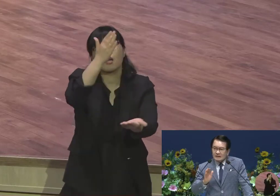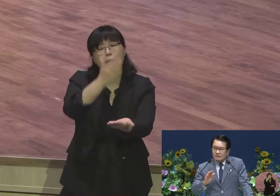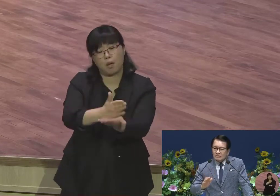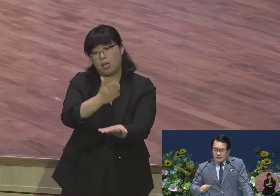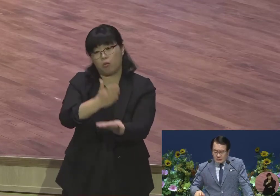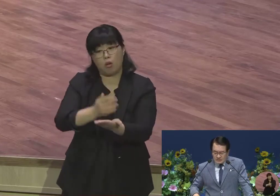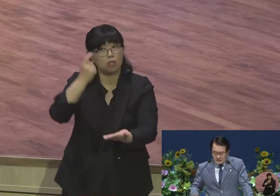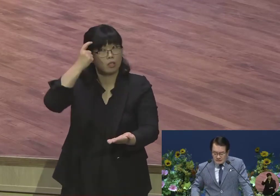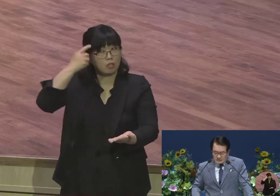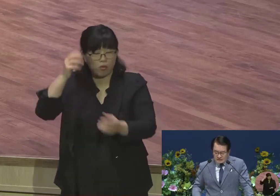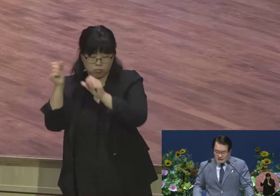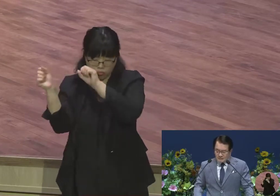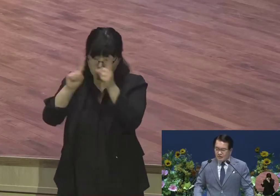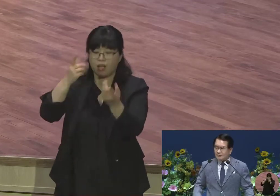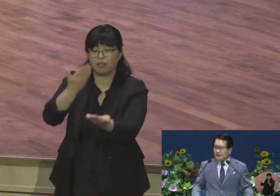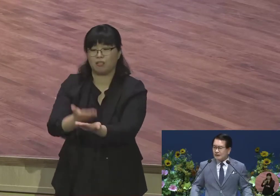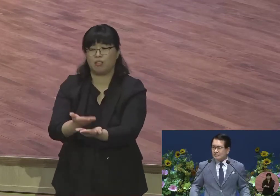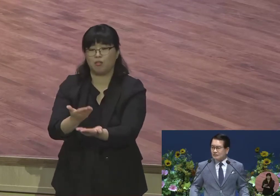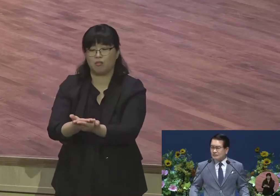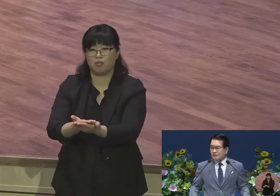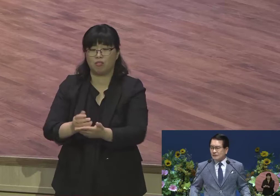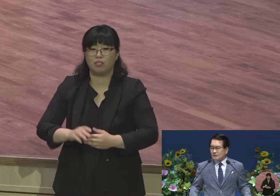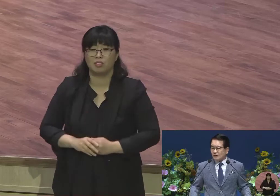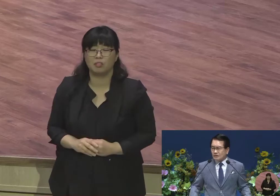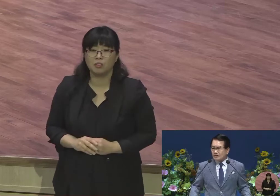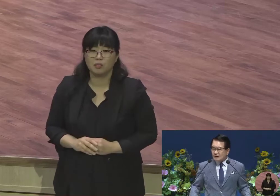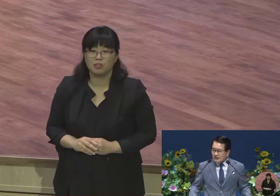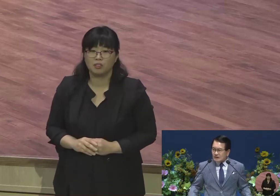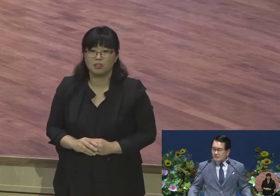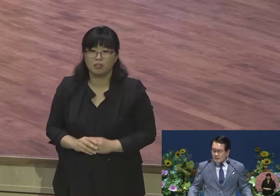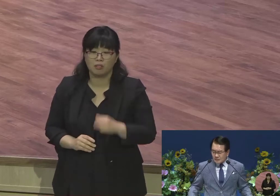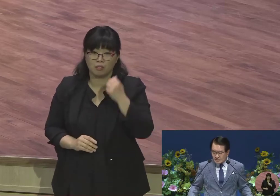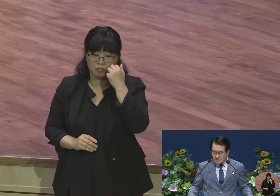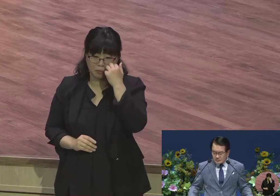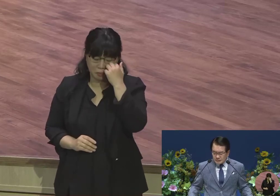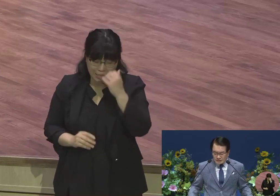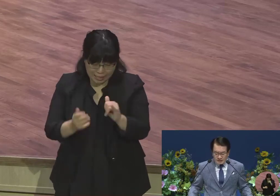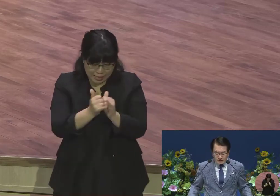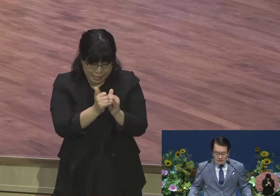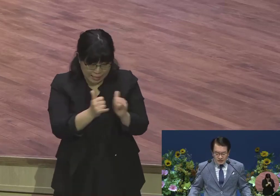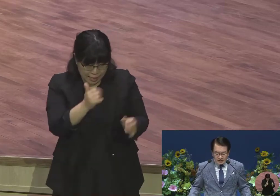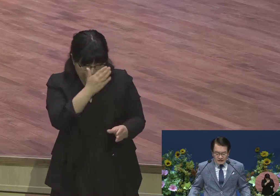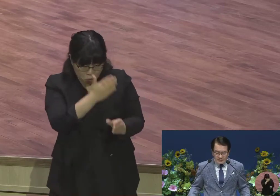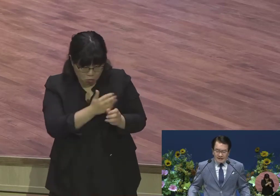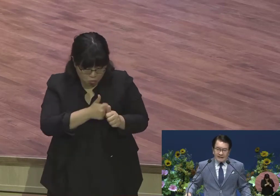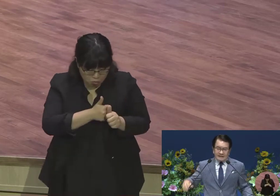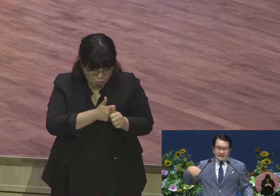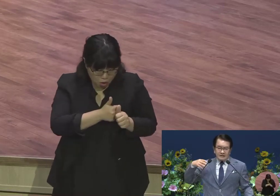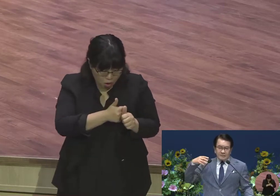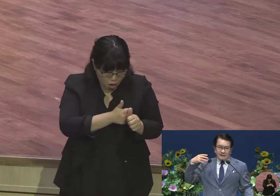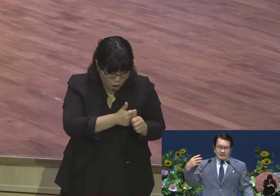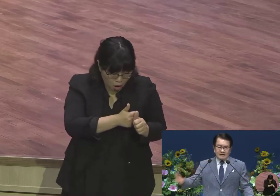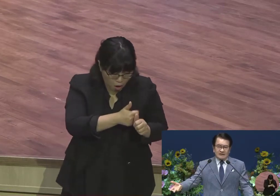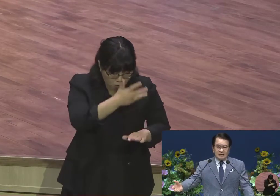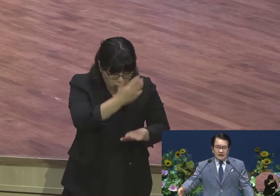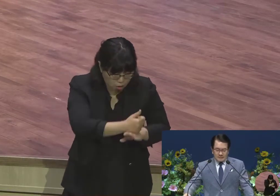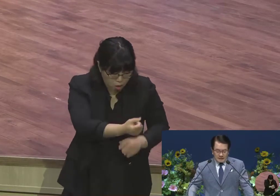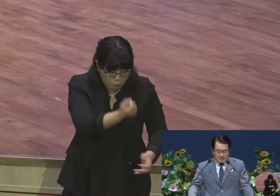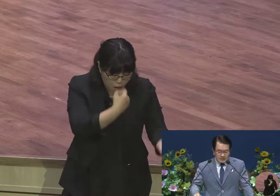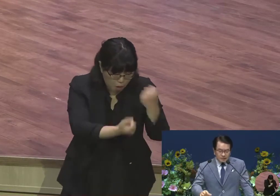시행착오 겪으면서 살 필요 없잖아요 고생스럽게 살 필요 뭐 있어요 믿음의 도약을 하는 세트를